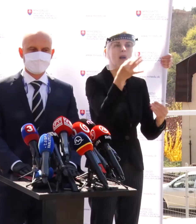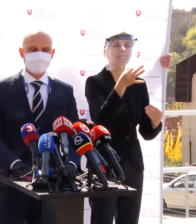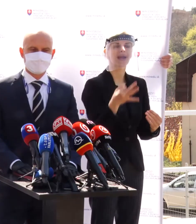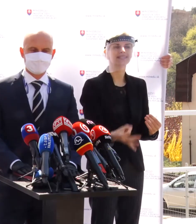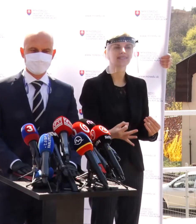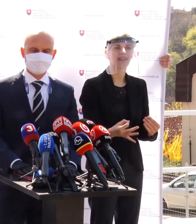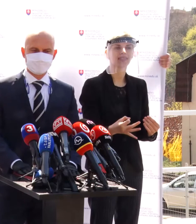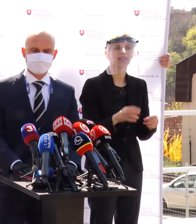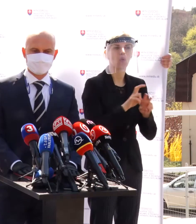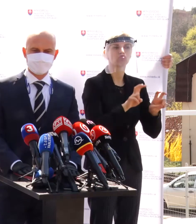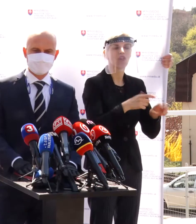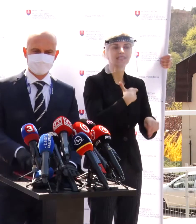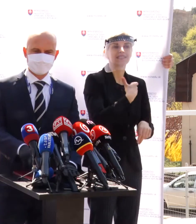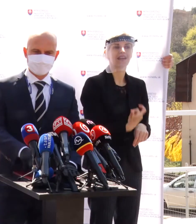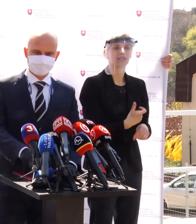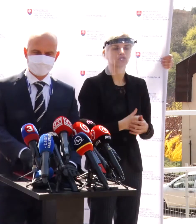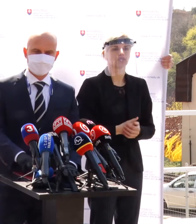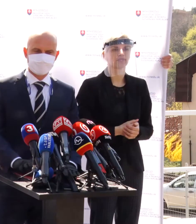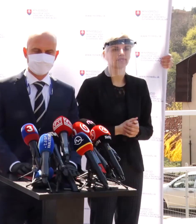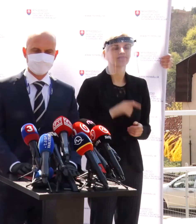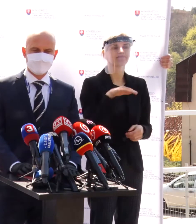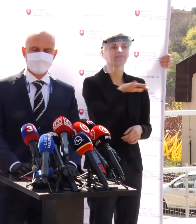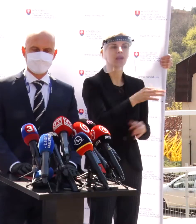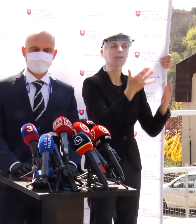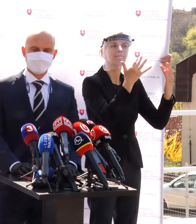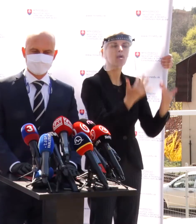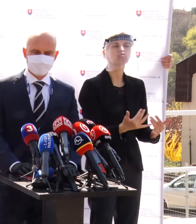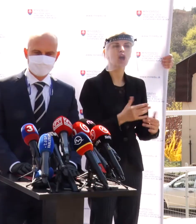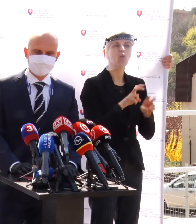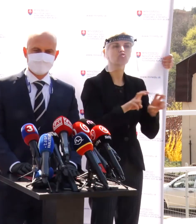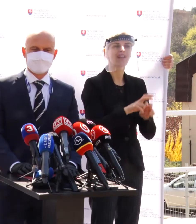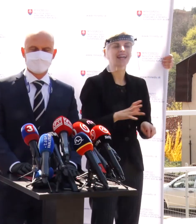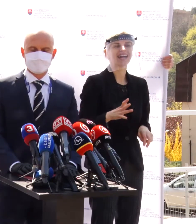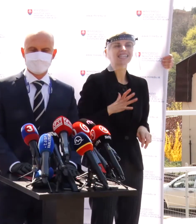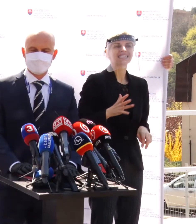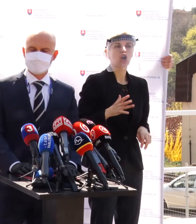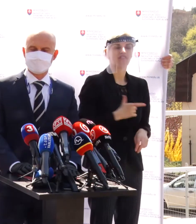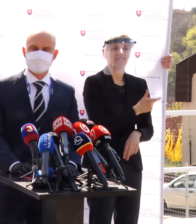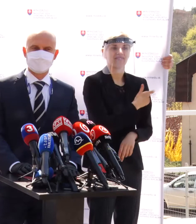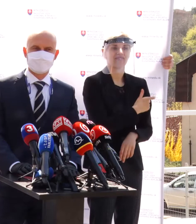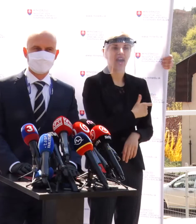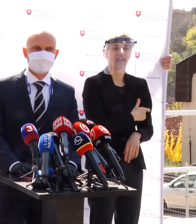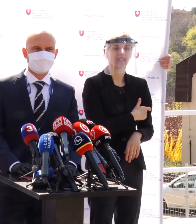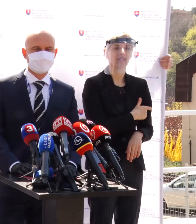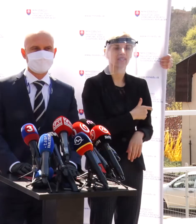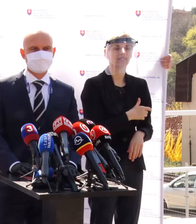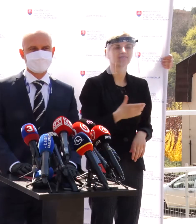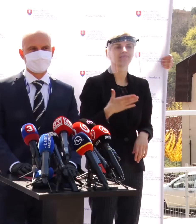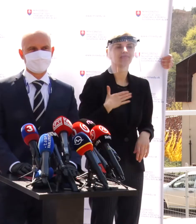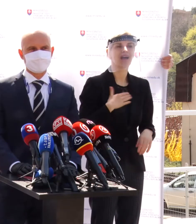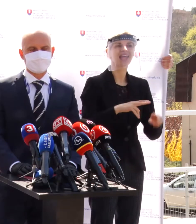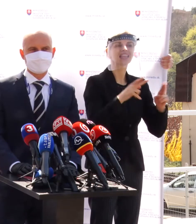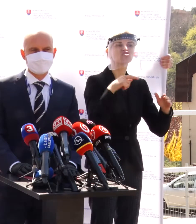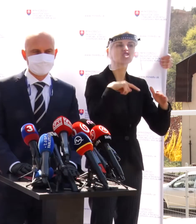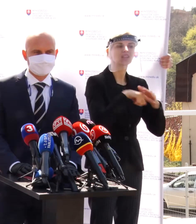Čo sa týka počtu učiteľov v nejakom rizikovom veku, tak náš inštitút vzdelávacej politiky momentálne